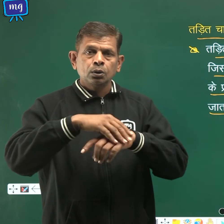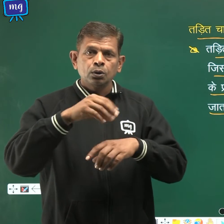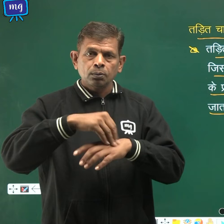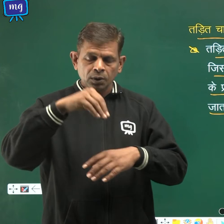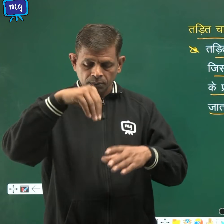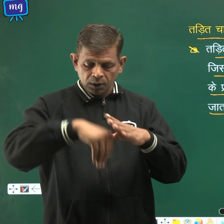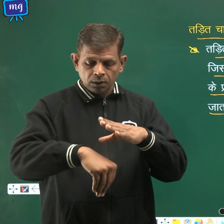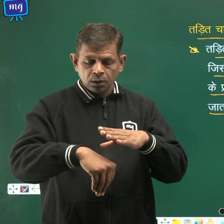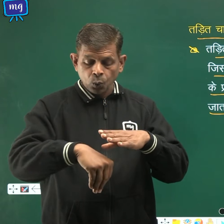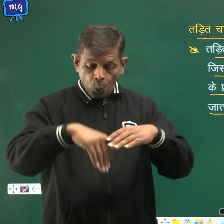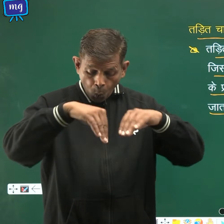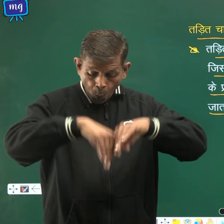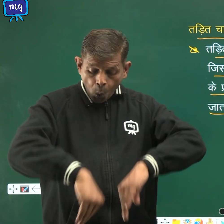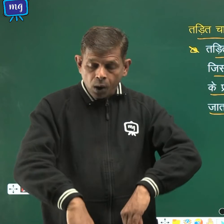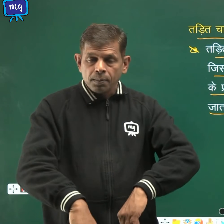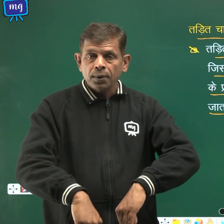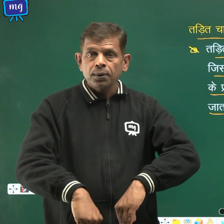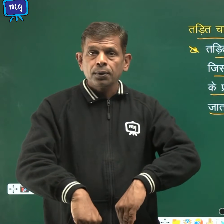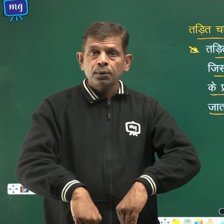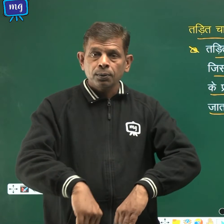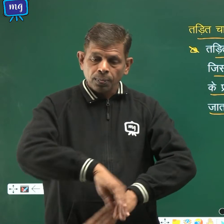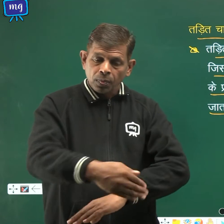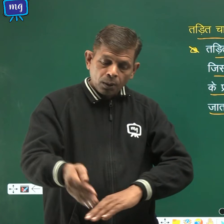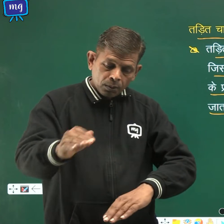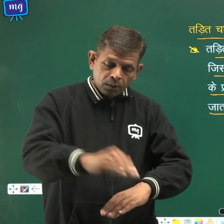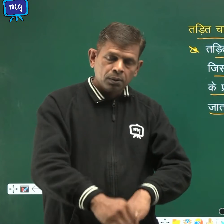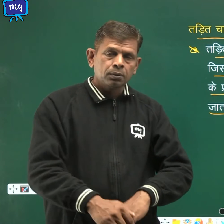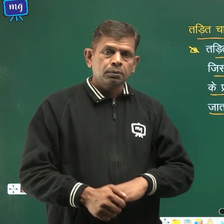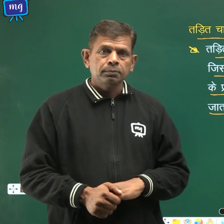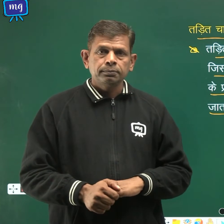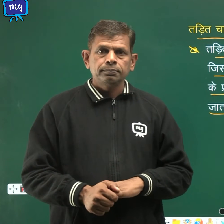जमीन में गहराई में दबा दिया जाता है।